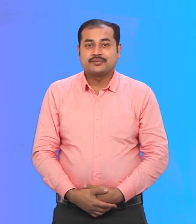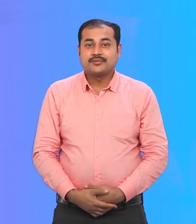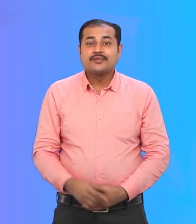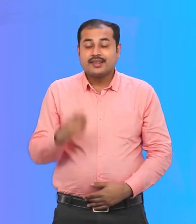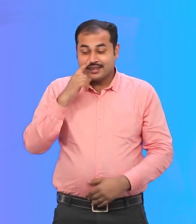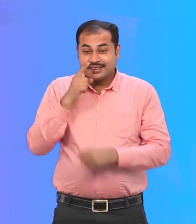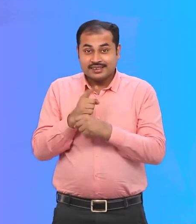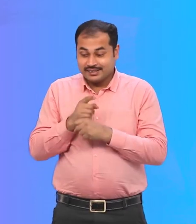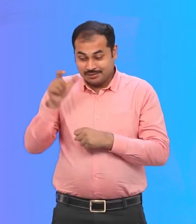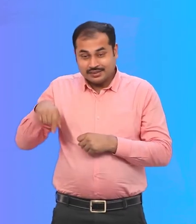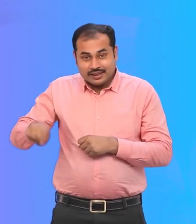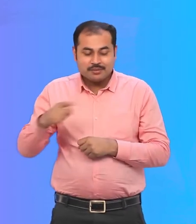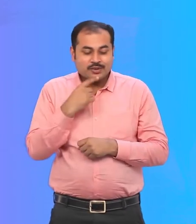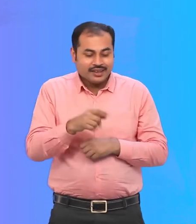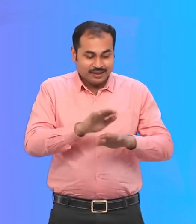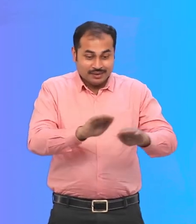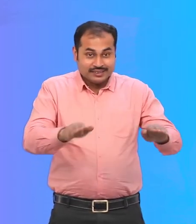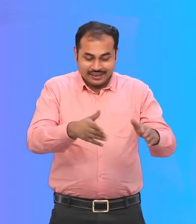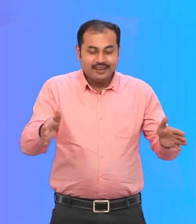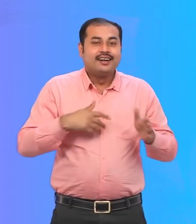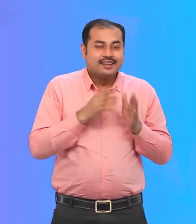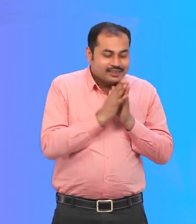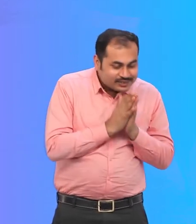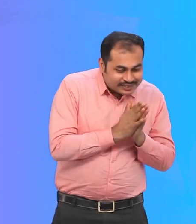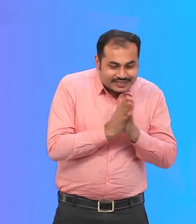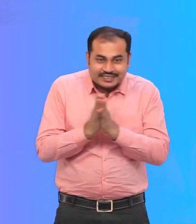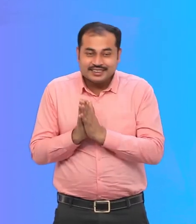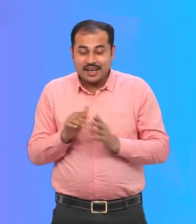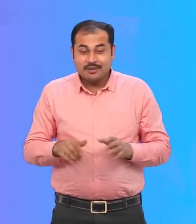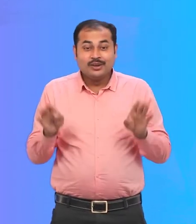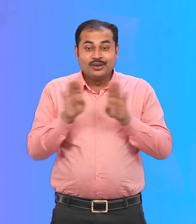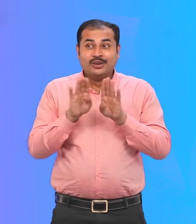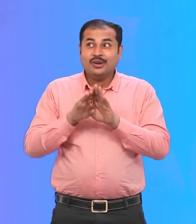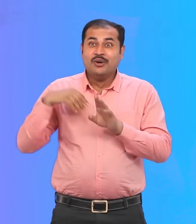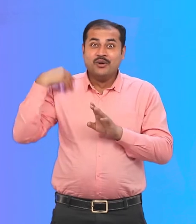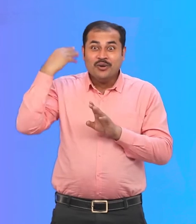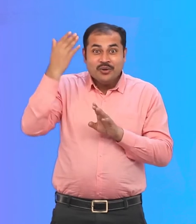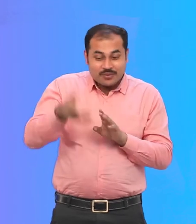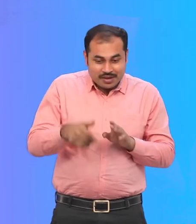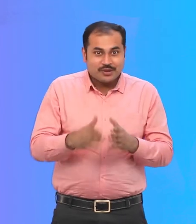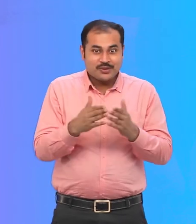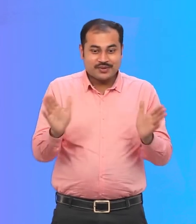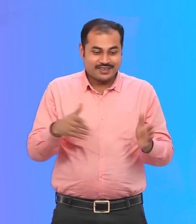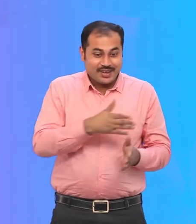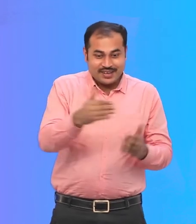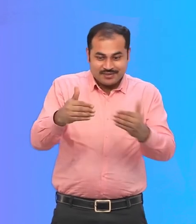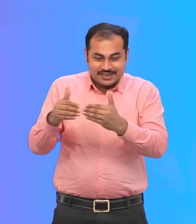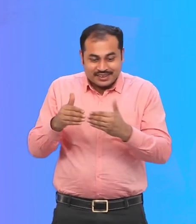कि शिक्षिका कहती है नमस्ते बच्चों छुट्टियों के बाद आप सबको यह देखकर खुश हो रही